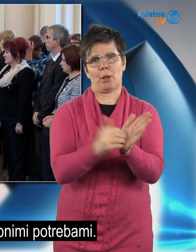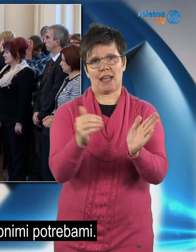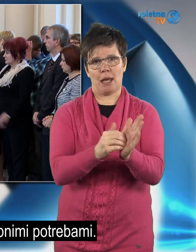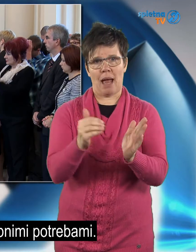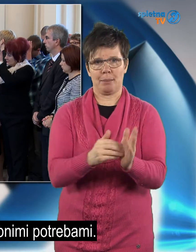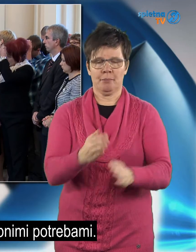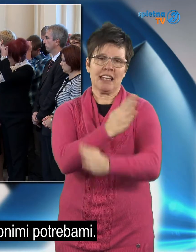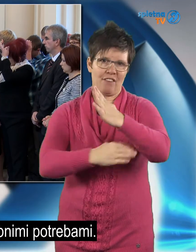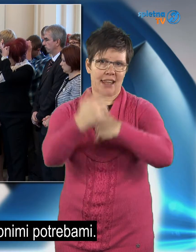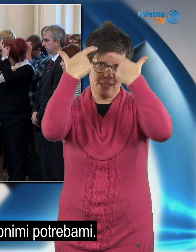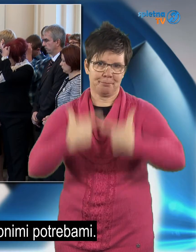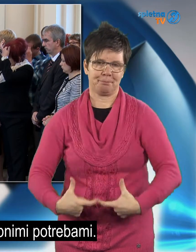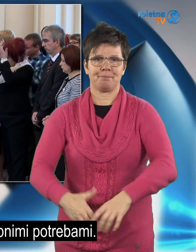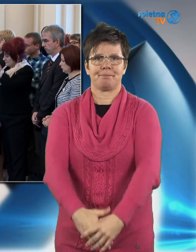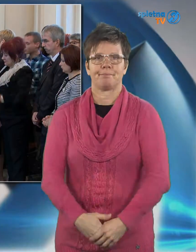potrebami.